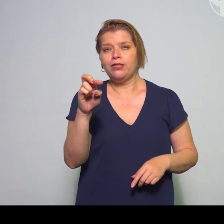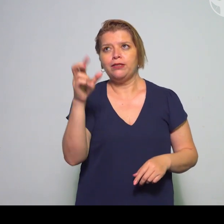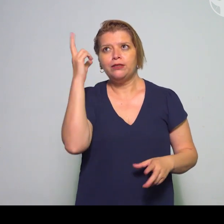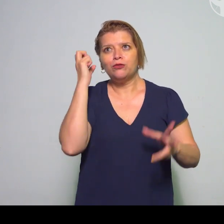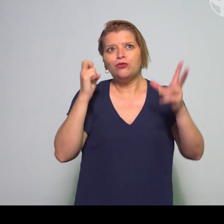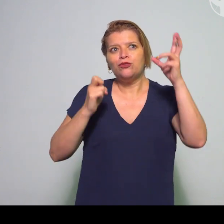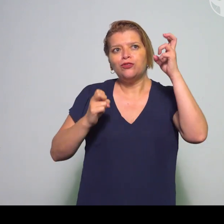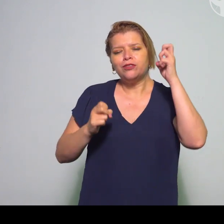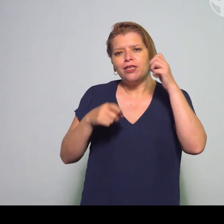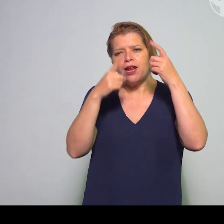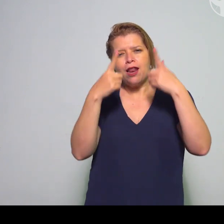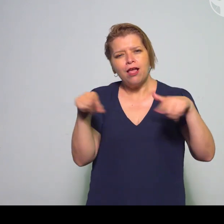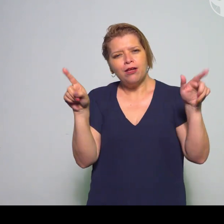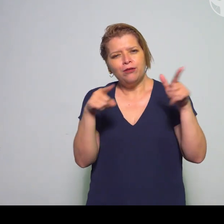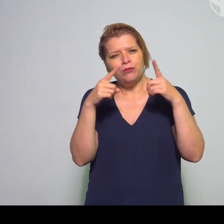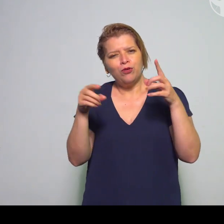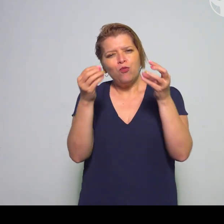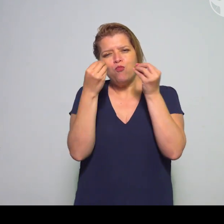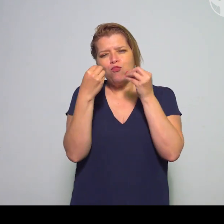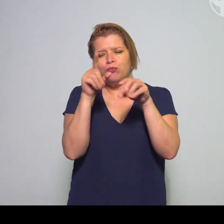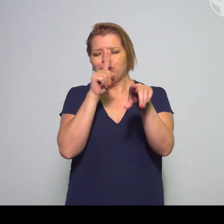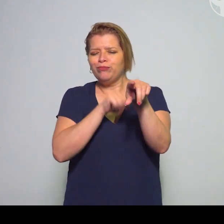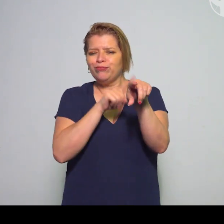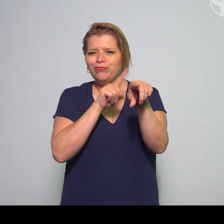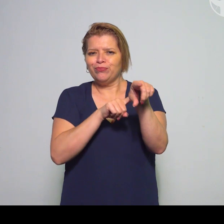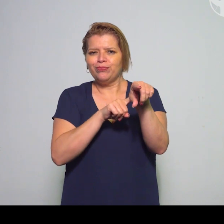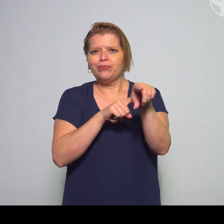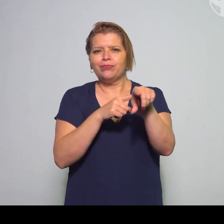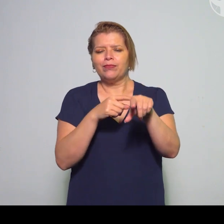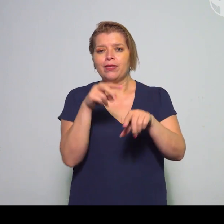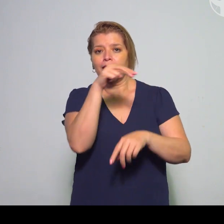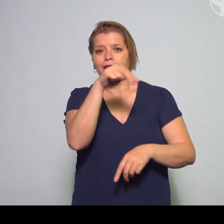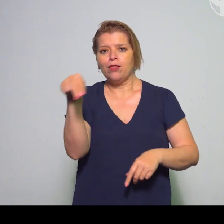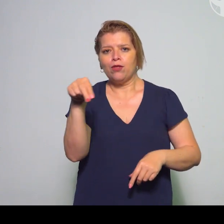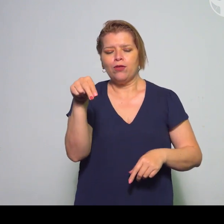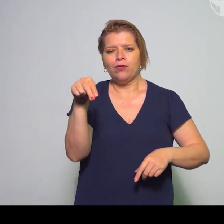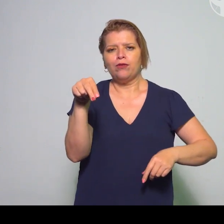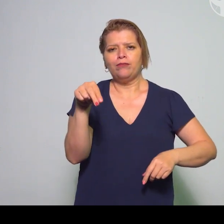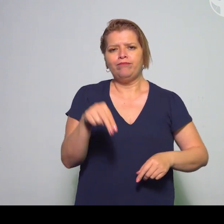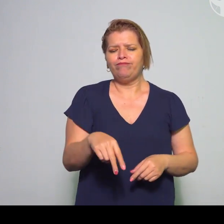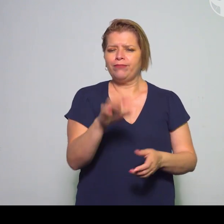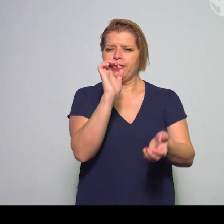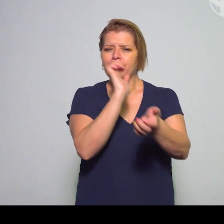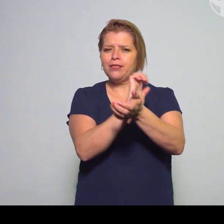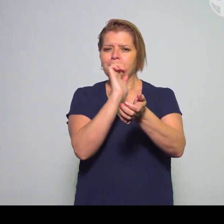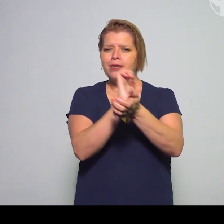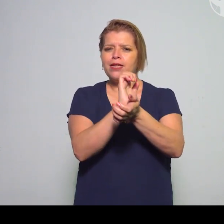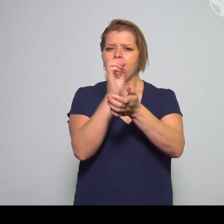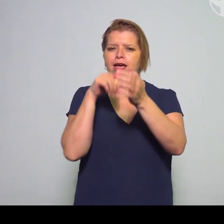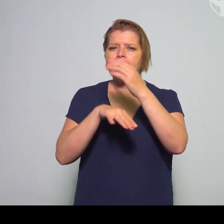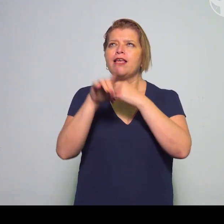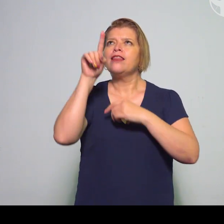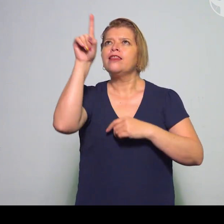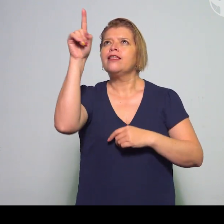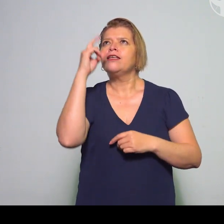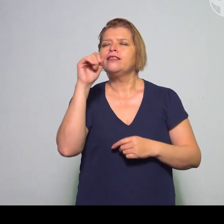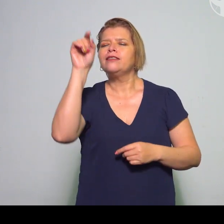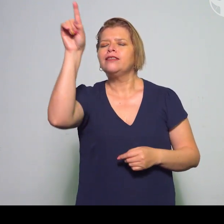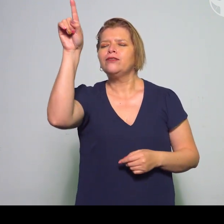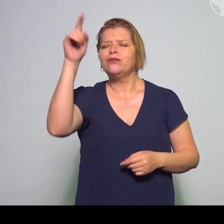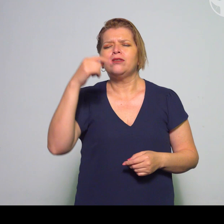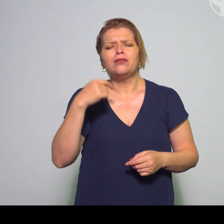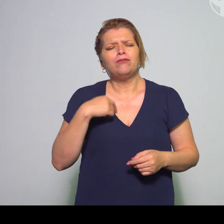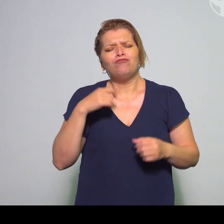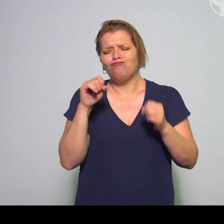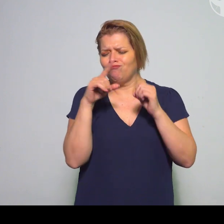de escuchar una canción no sé cuántas veces. Una canción que se llama Wait on You, esperar en ti.